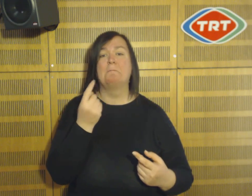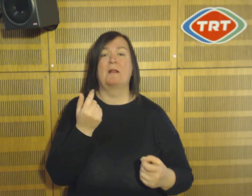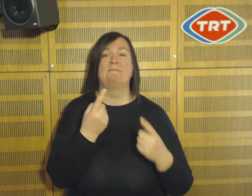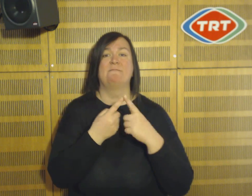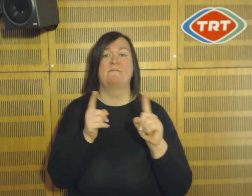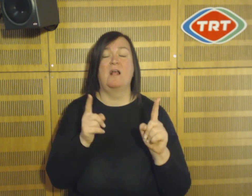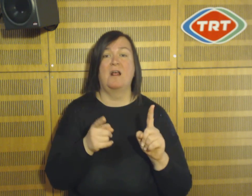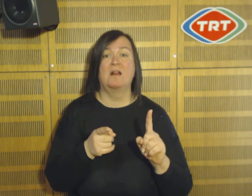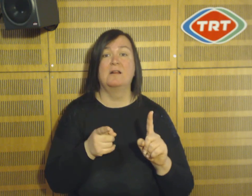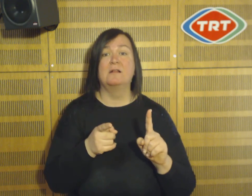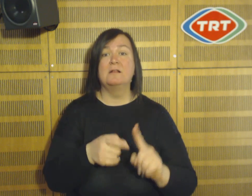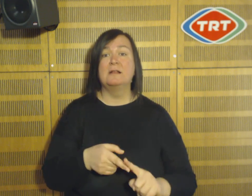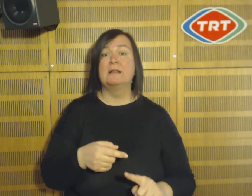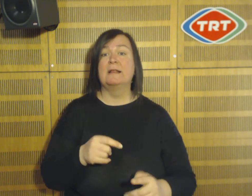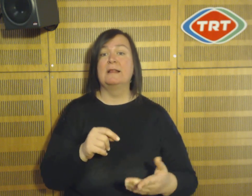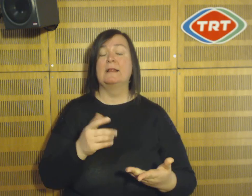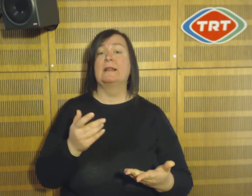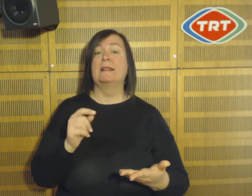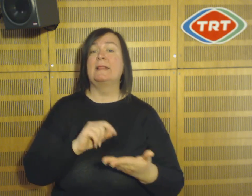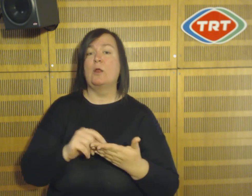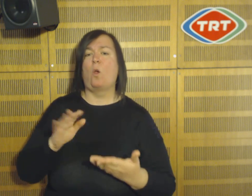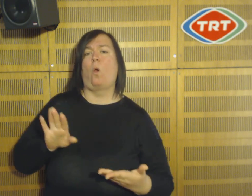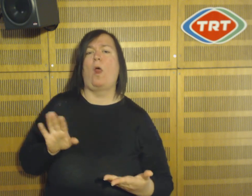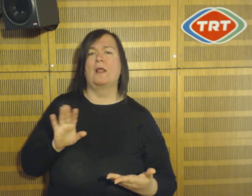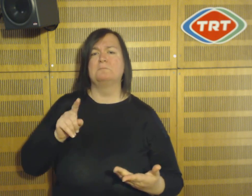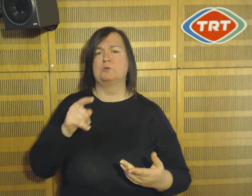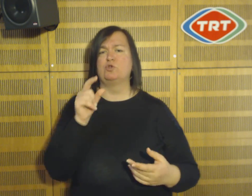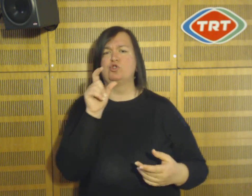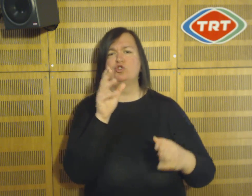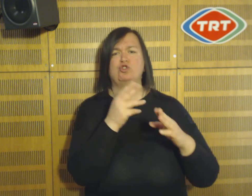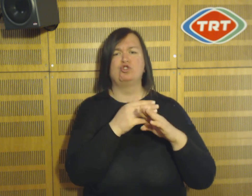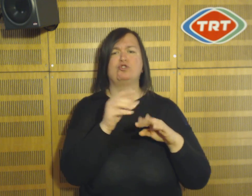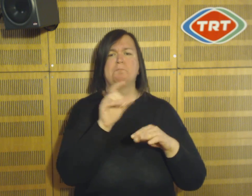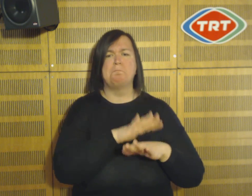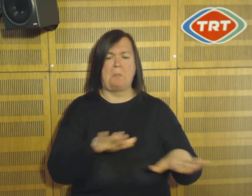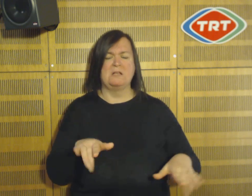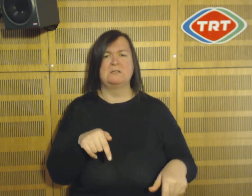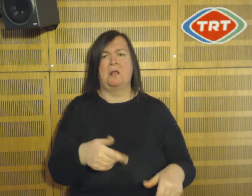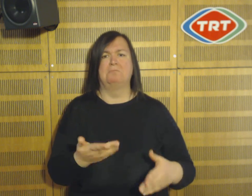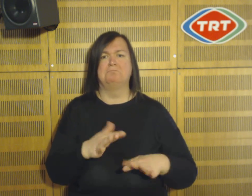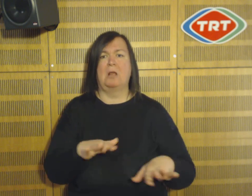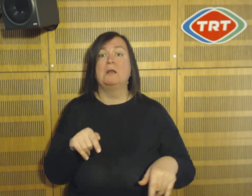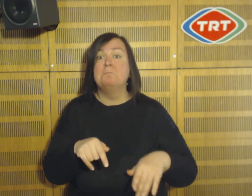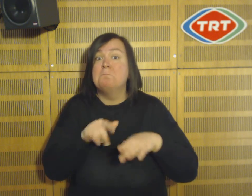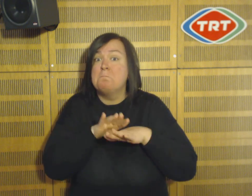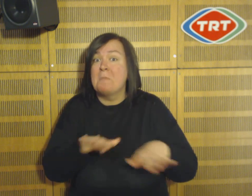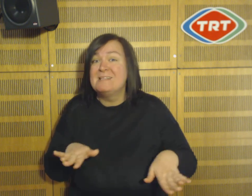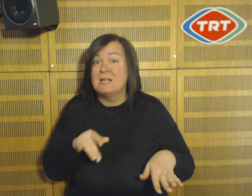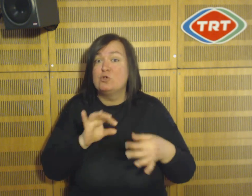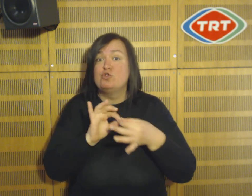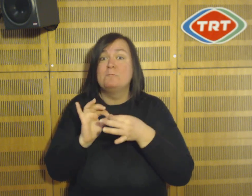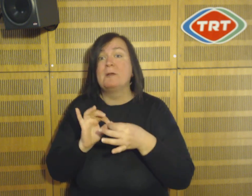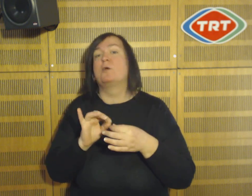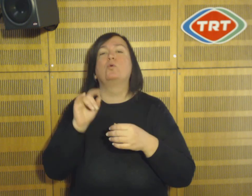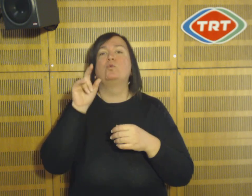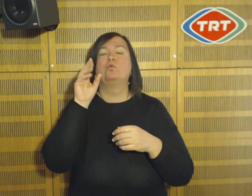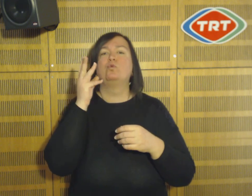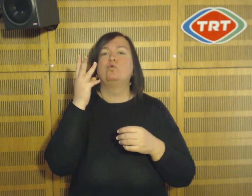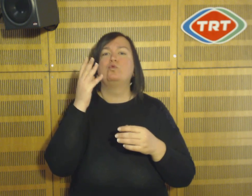farklı D öğrenci Örneğin bir sözcük görüyor masa sözcüğünü görüyor fakat masa sözcüğü üç boyutta bir ortamda yapıldığı için